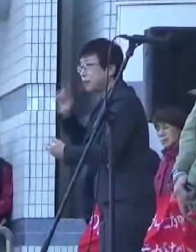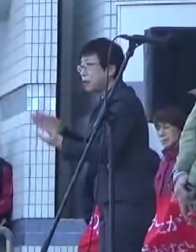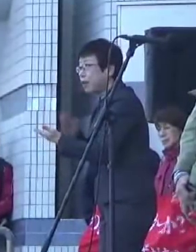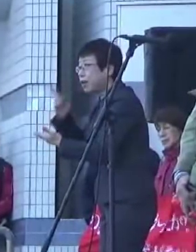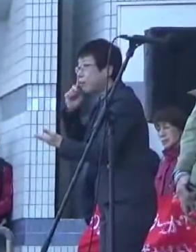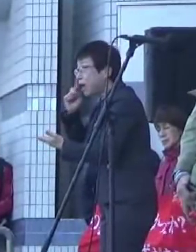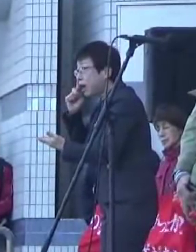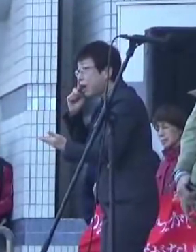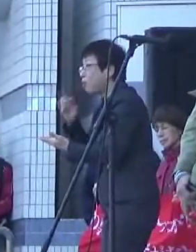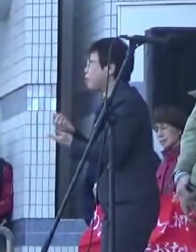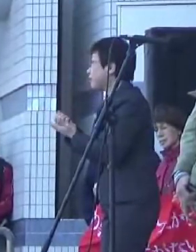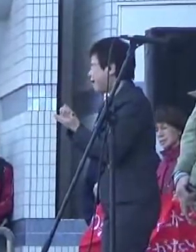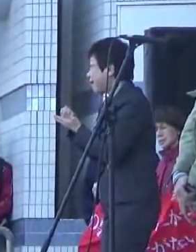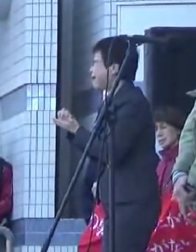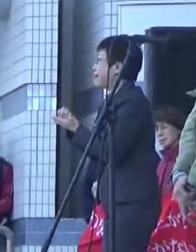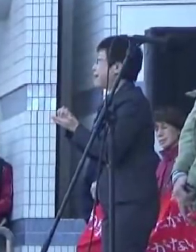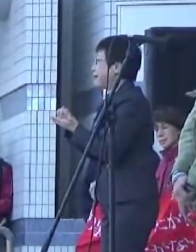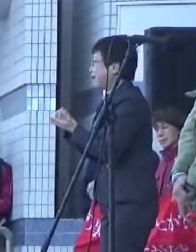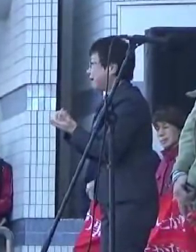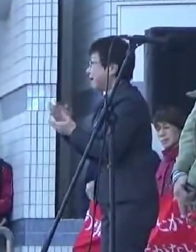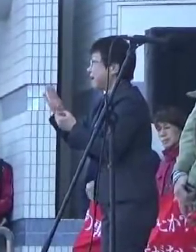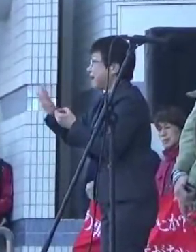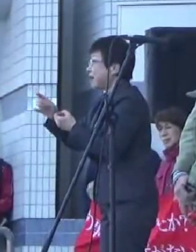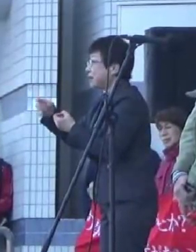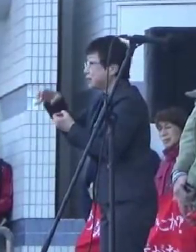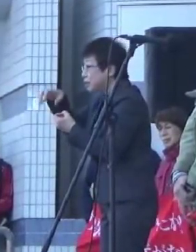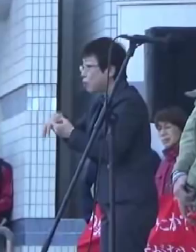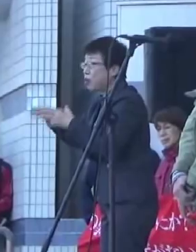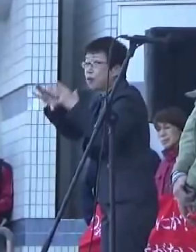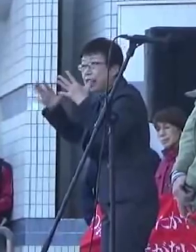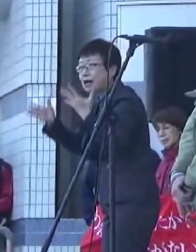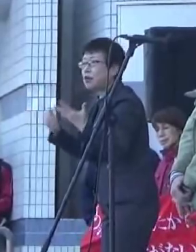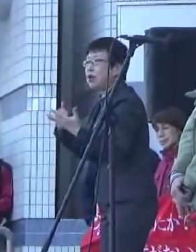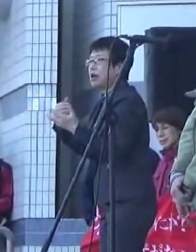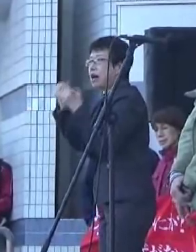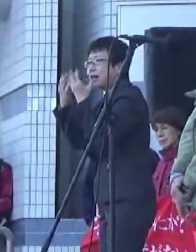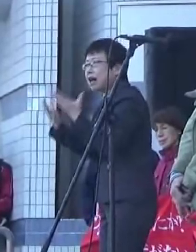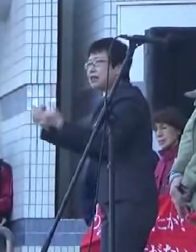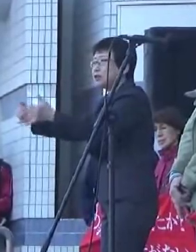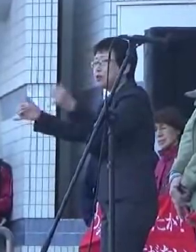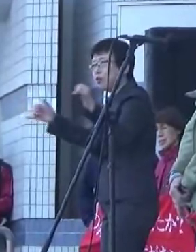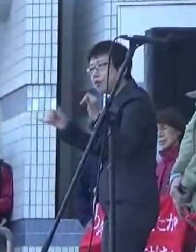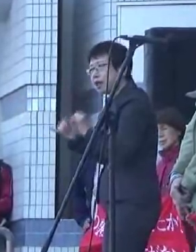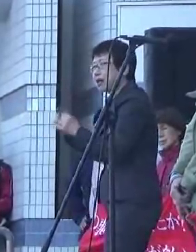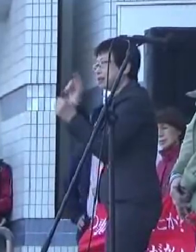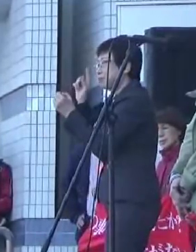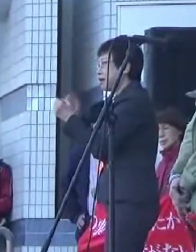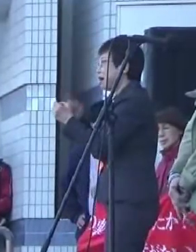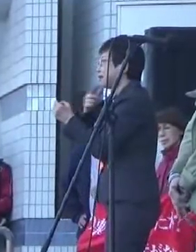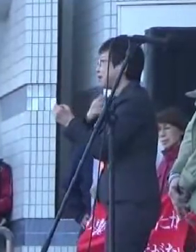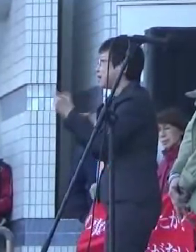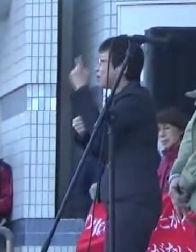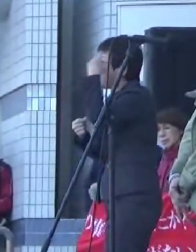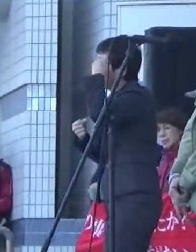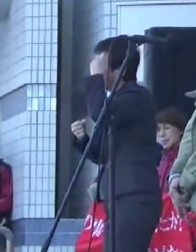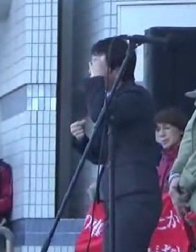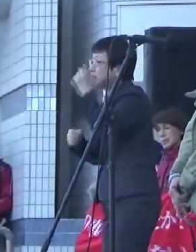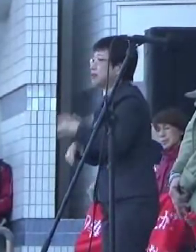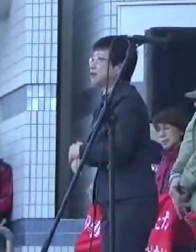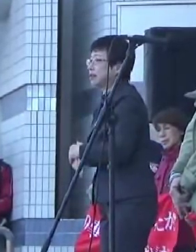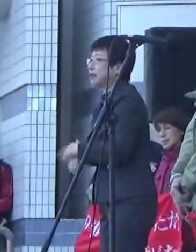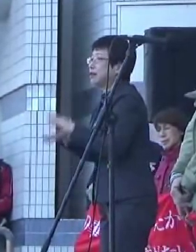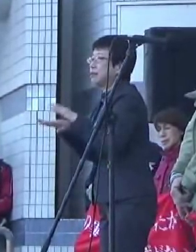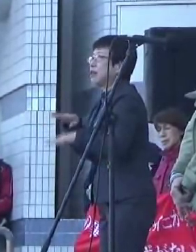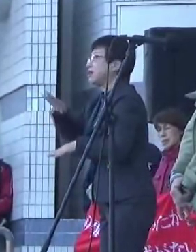って原発のない新しい世の中にしていきたいと思っております。